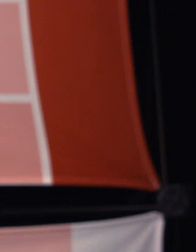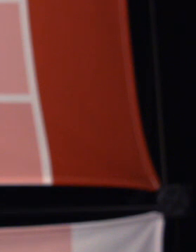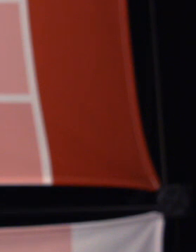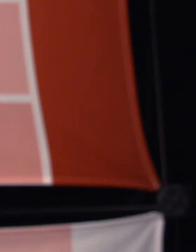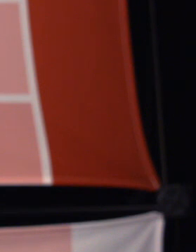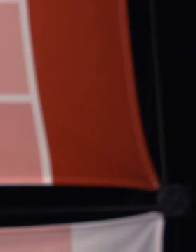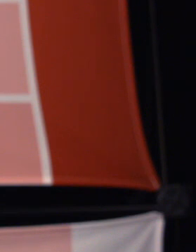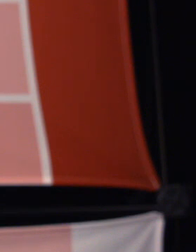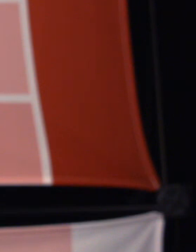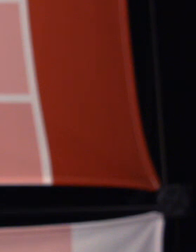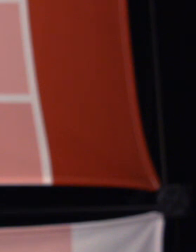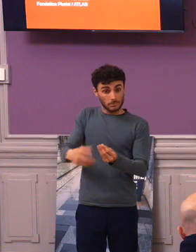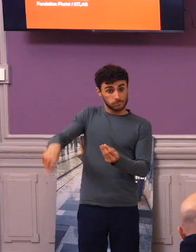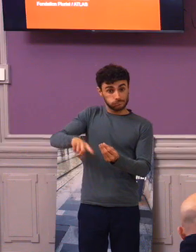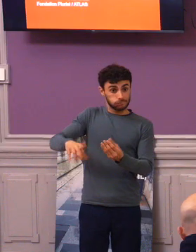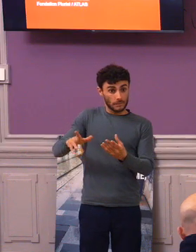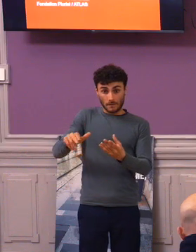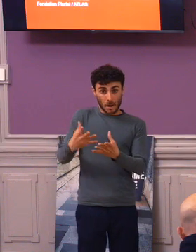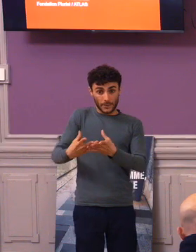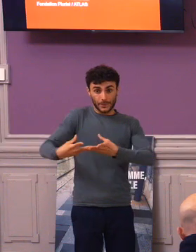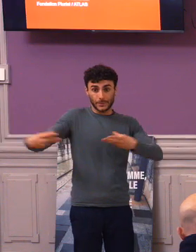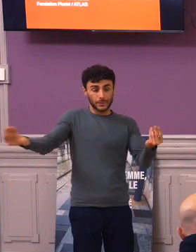et qui vont être amenés à disparaître